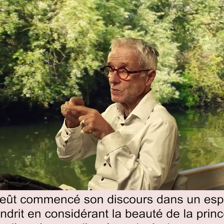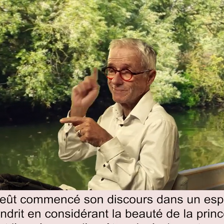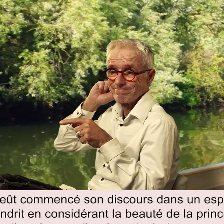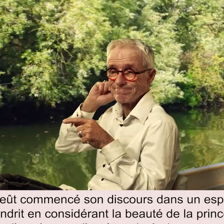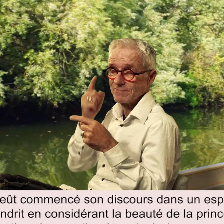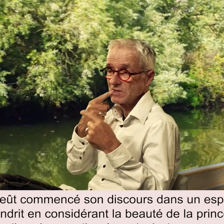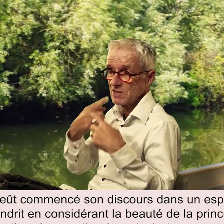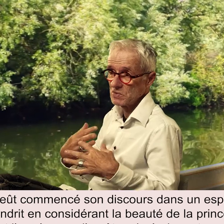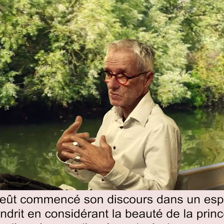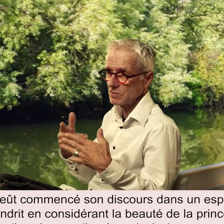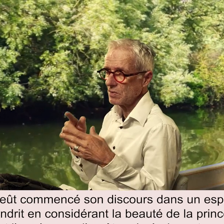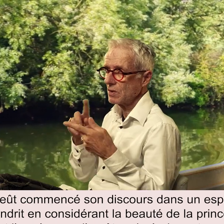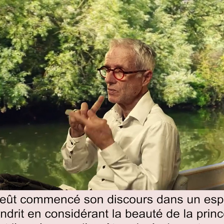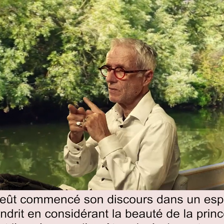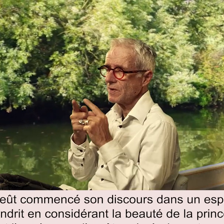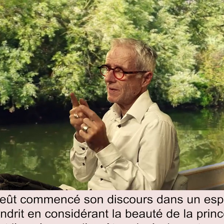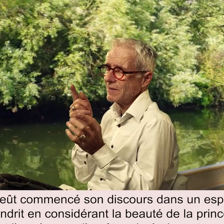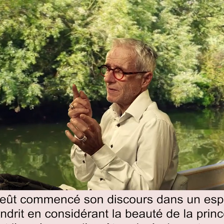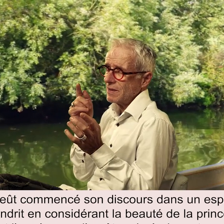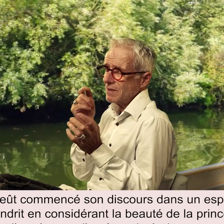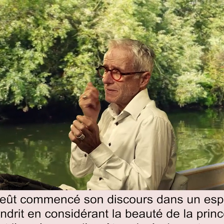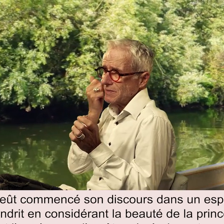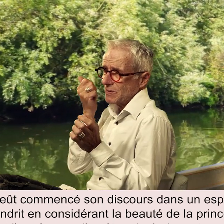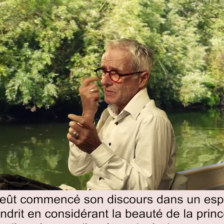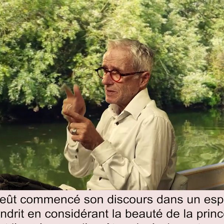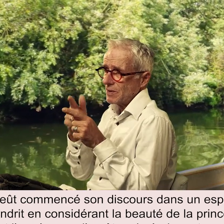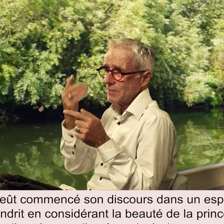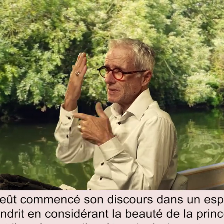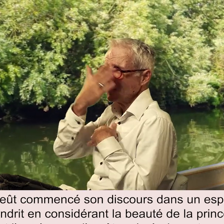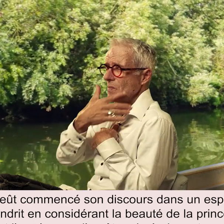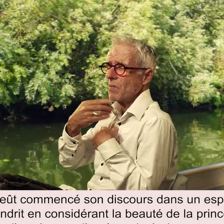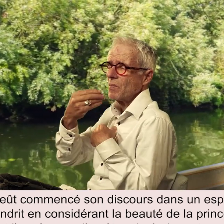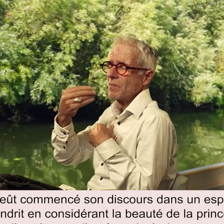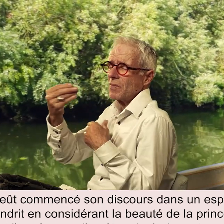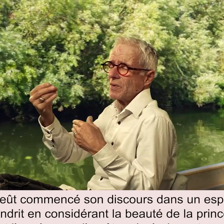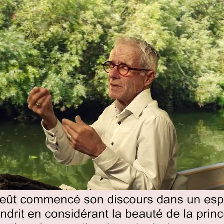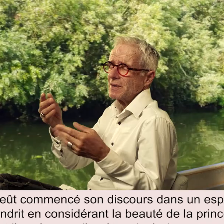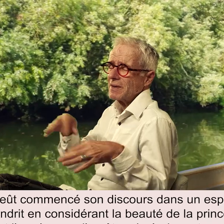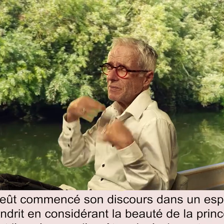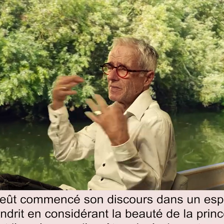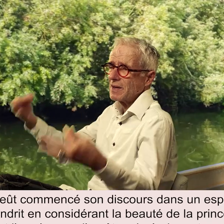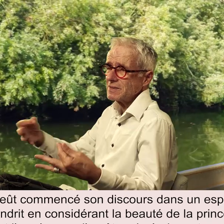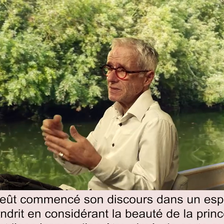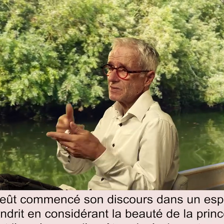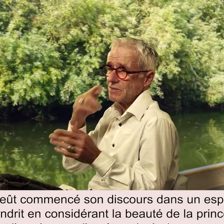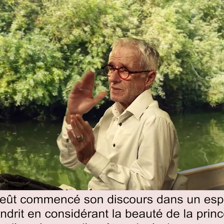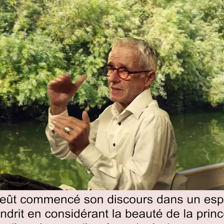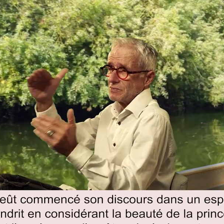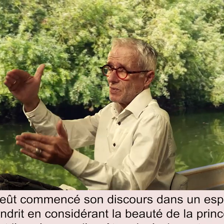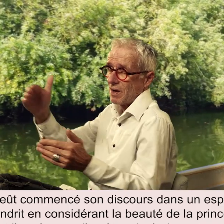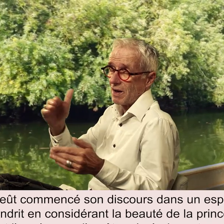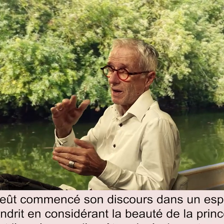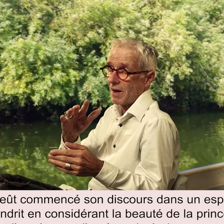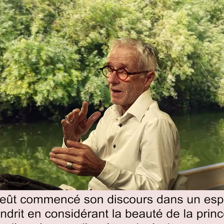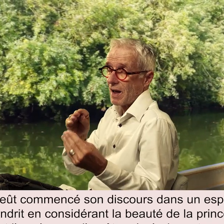il s'attendrit en considérant la beauté de la princesse et la perte qu'il faisait en perdant l'espérance d'en être aimé. De sorte